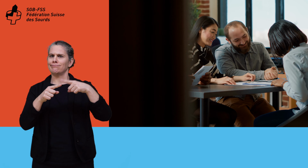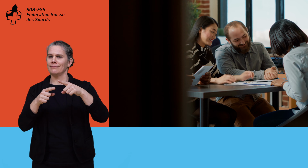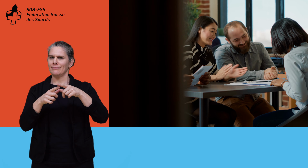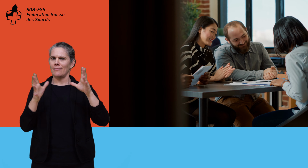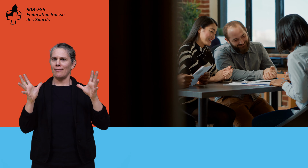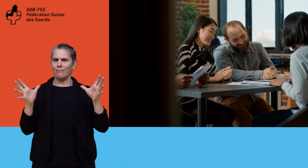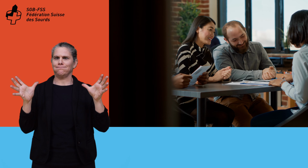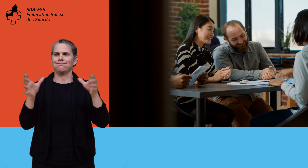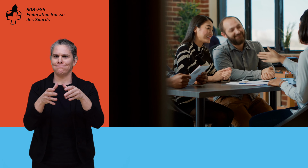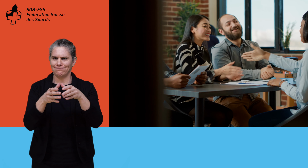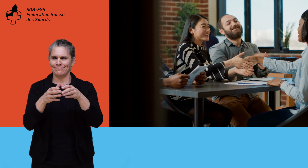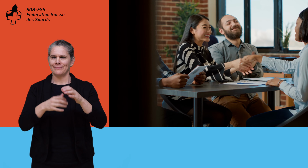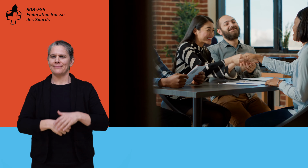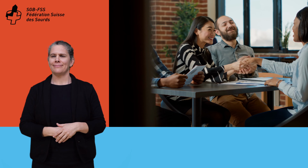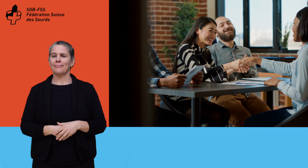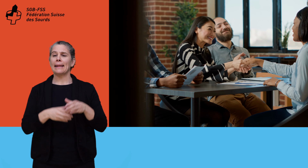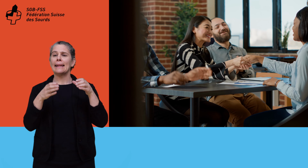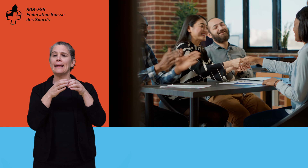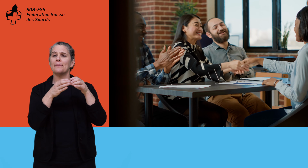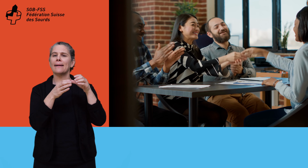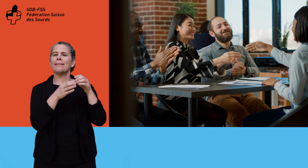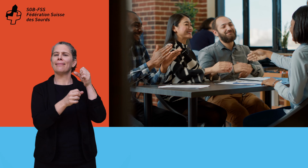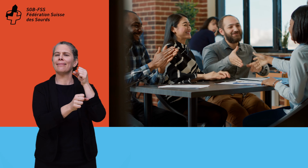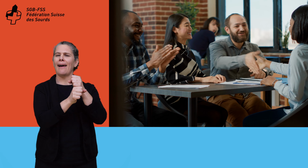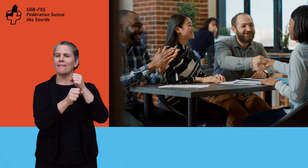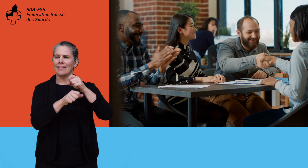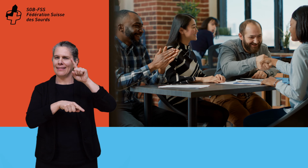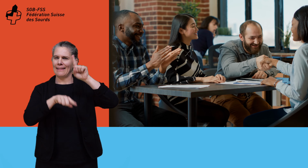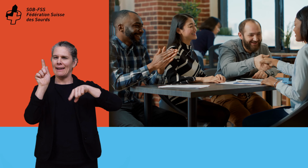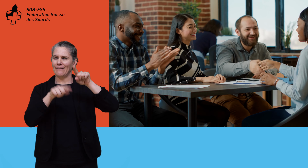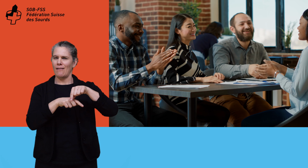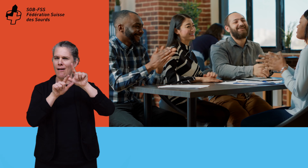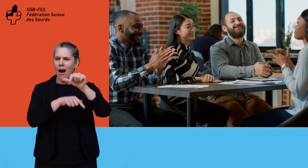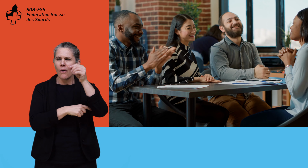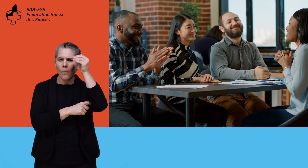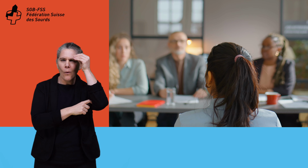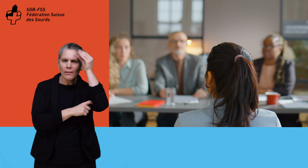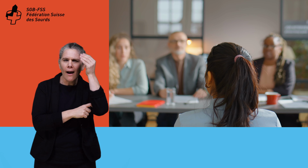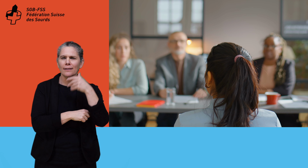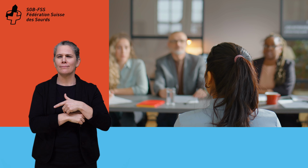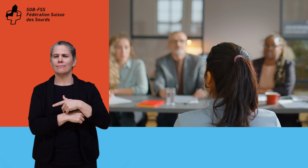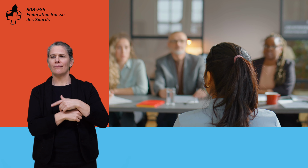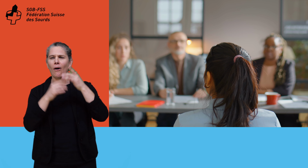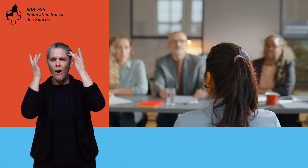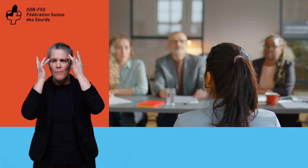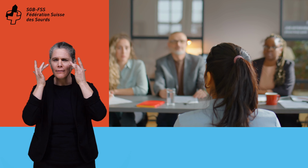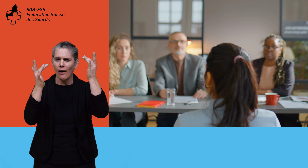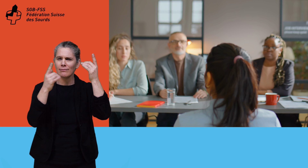capacités différentes des collaborateurs. Un personnel diversifié rassemble un large